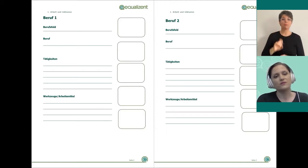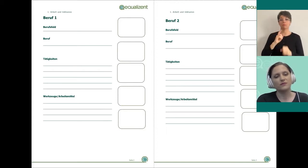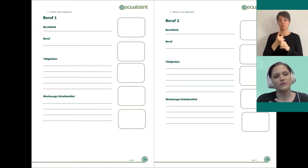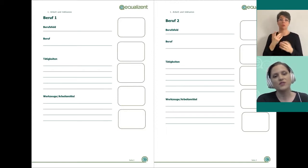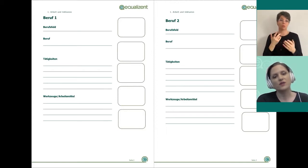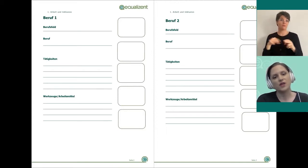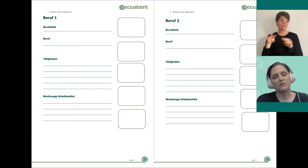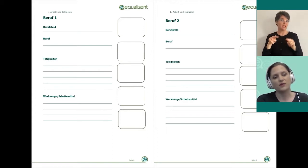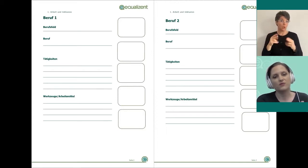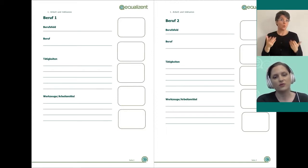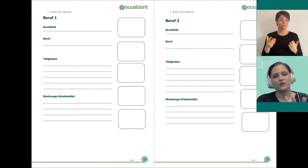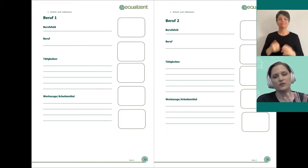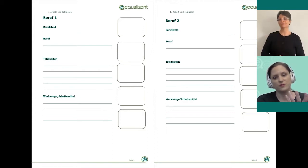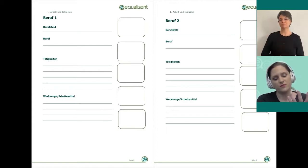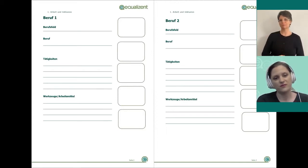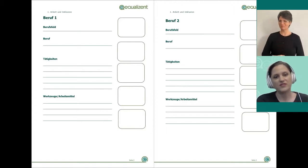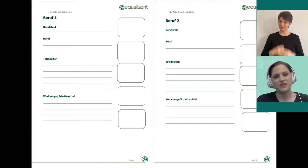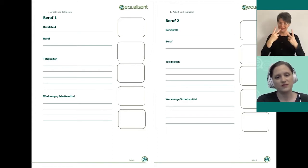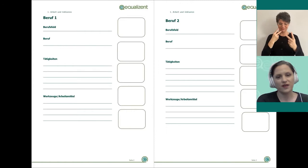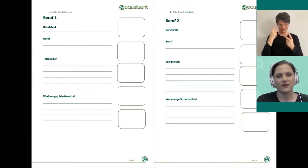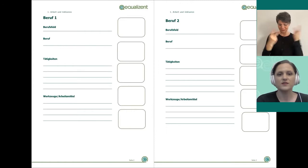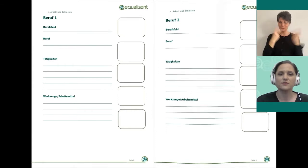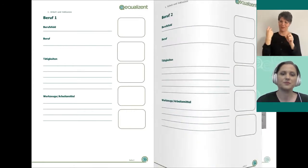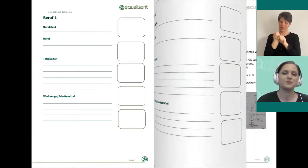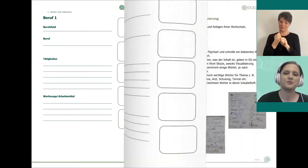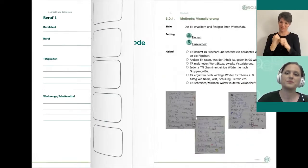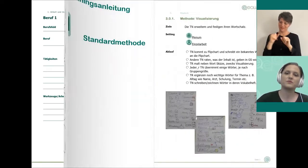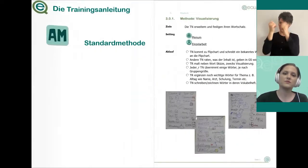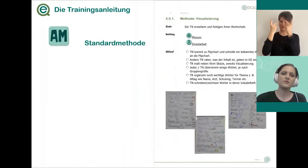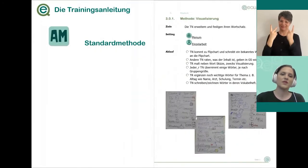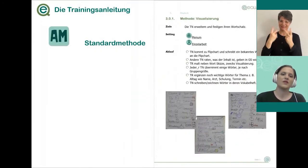weil visuelles Arbeiten doch ein wesentlicher Teil ist.